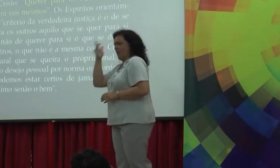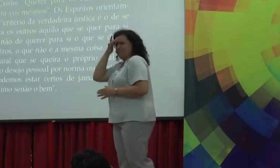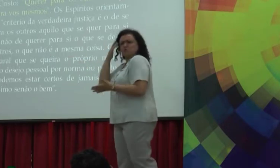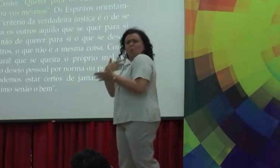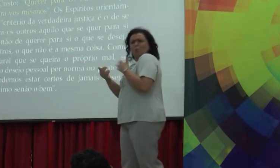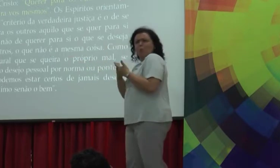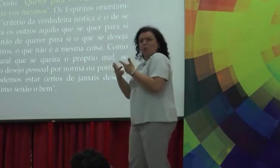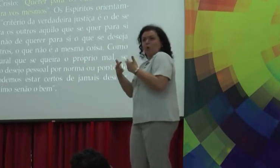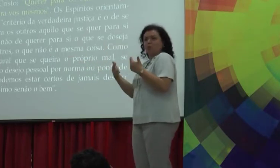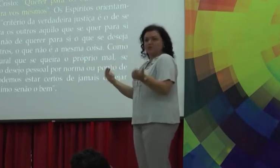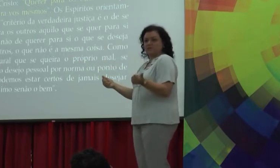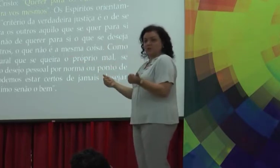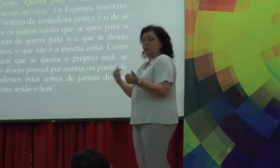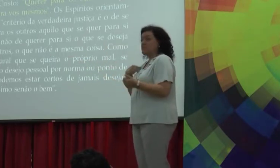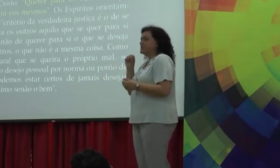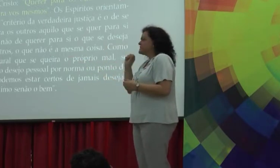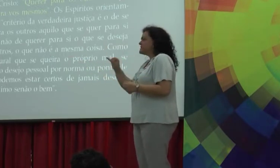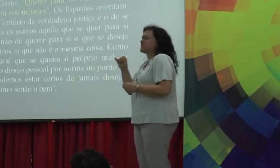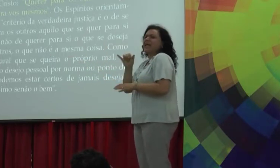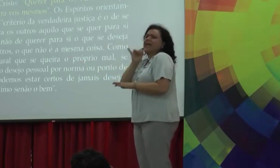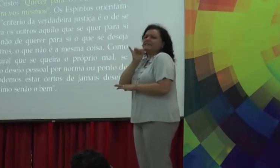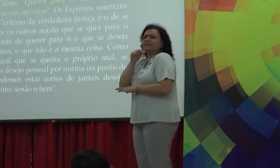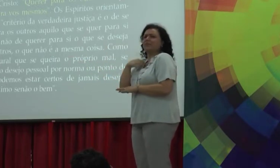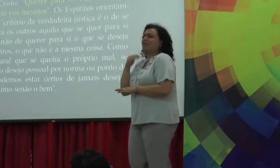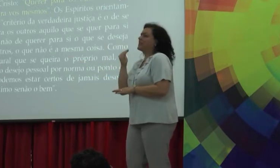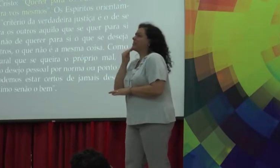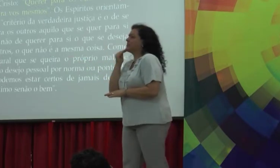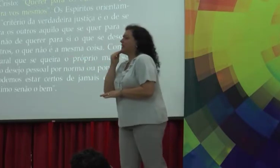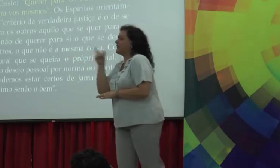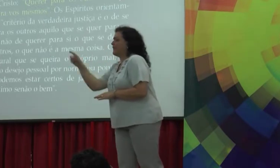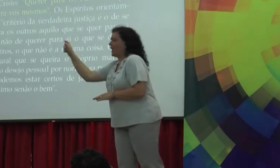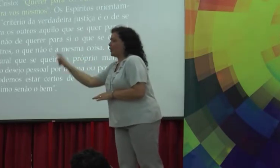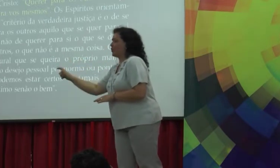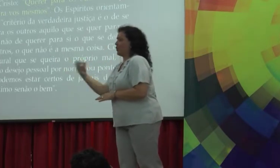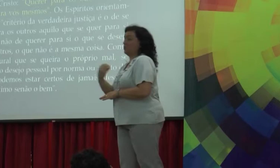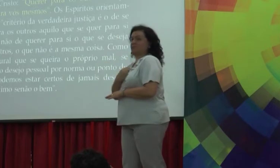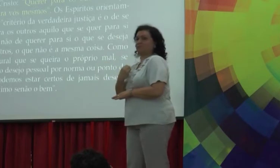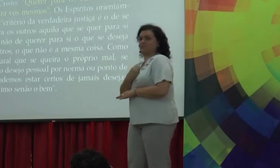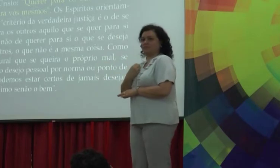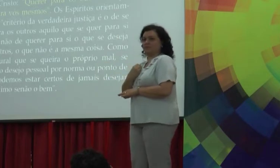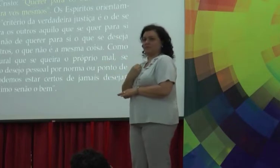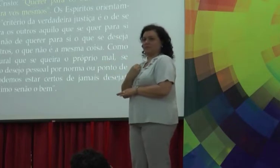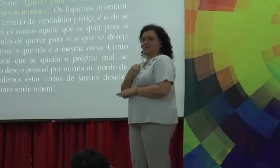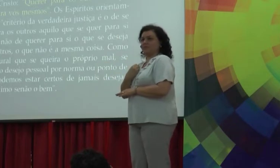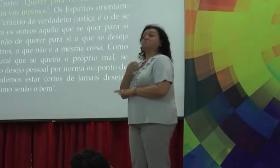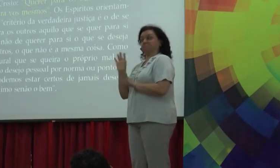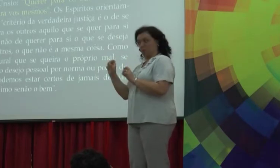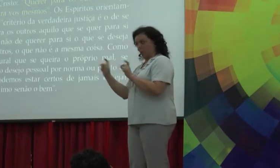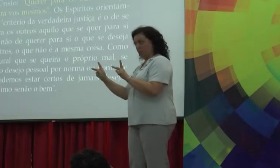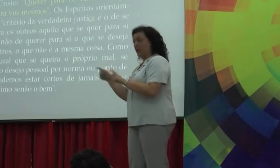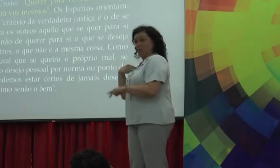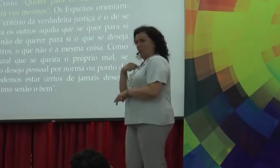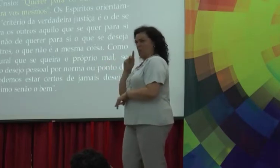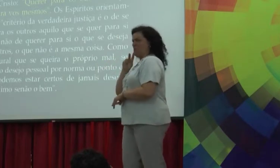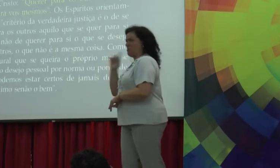eu vejo uma pessoa qualquer, em alguma situação, e tem um